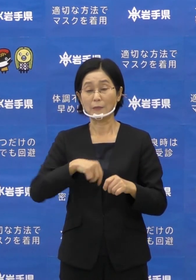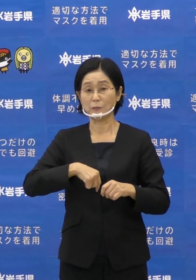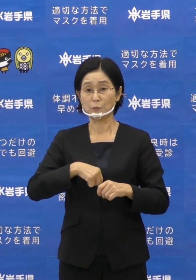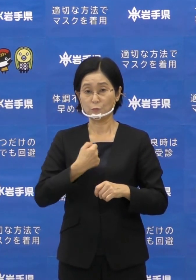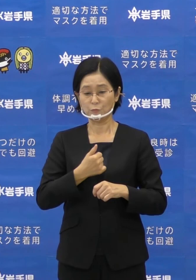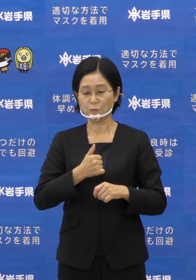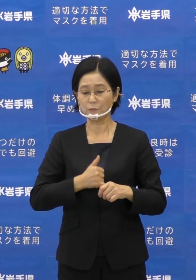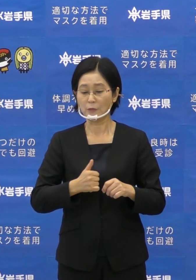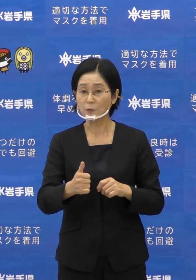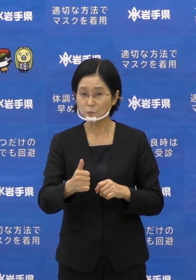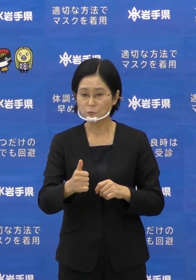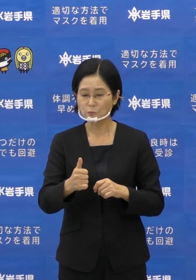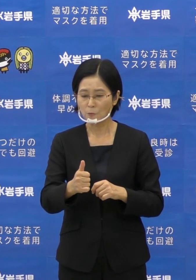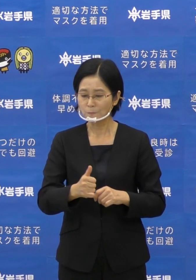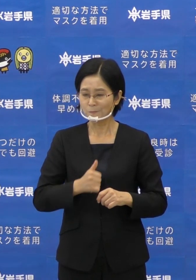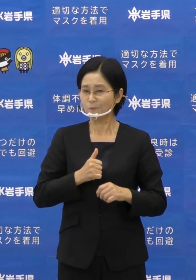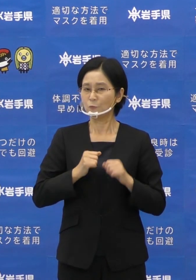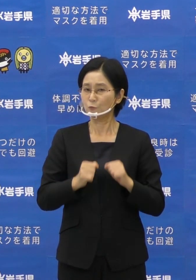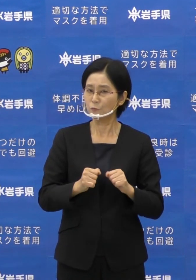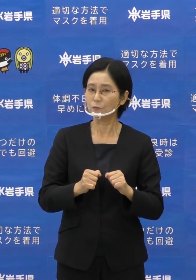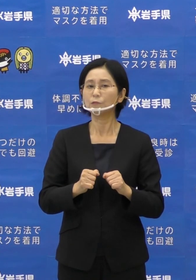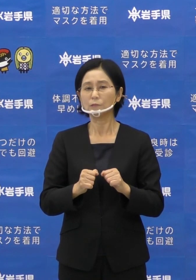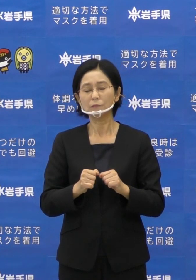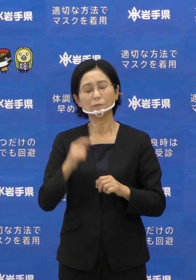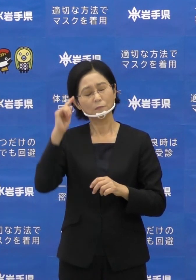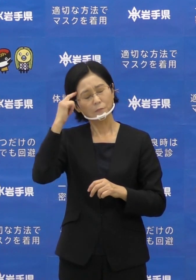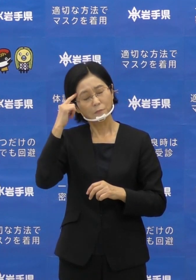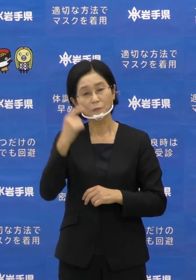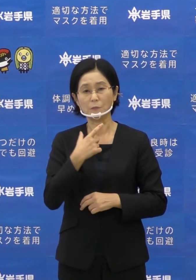しないを検討したりしていただきたいと思います。